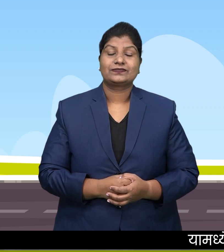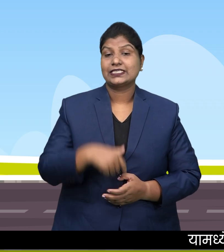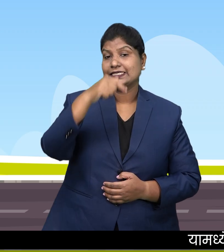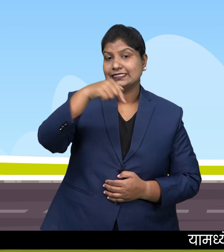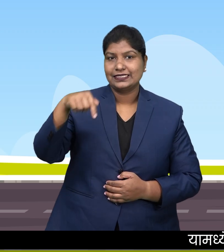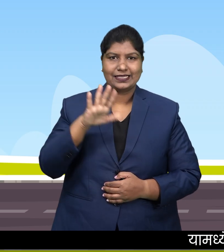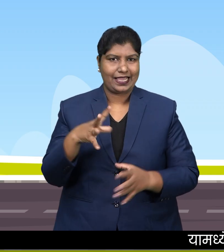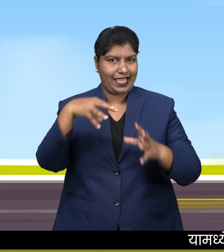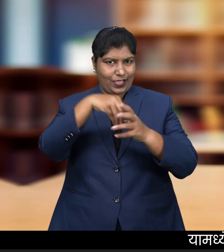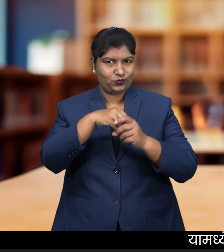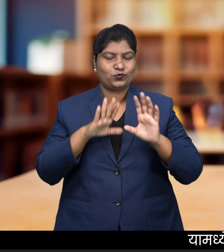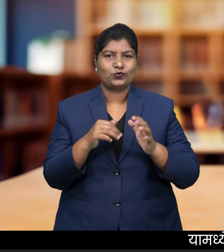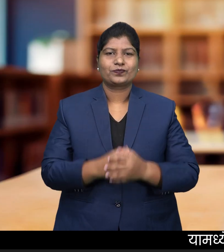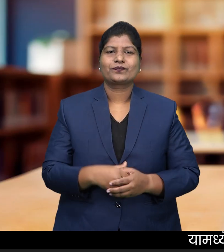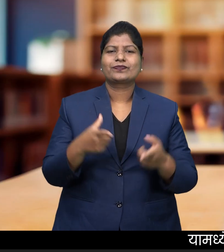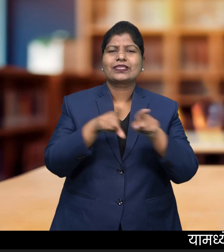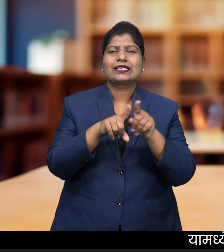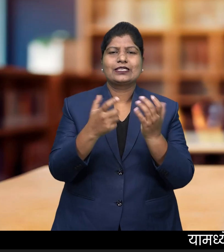यामध्ये शाळेची पिशवी,